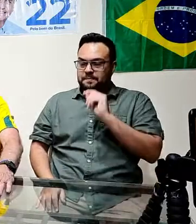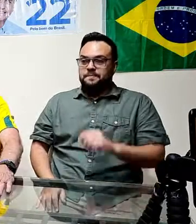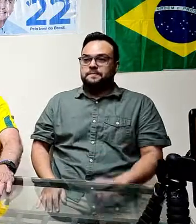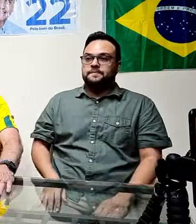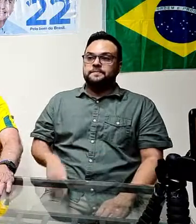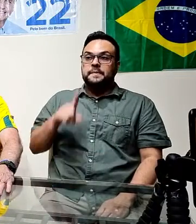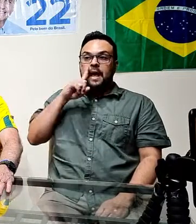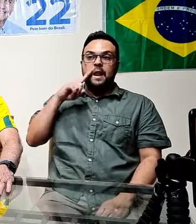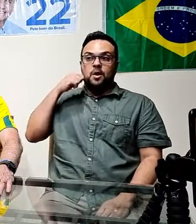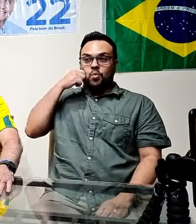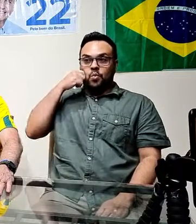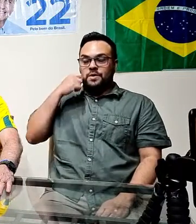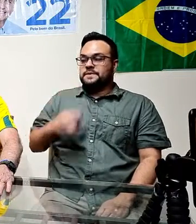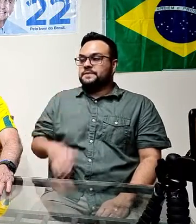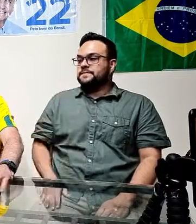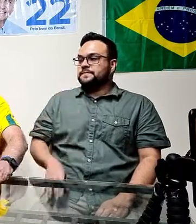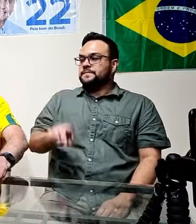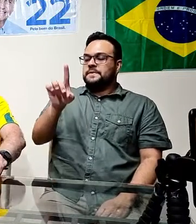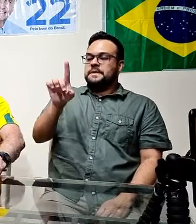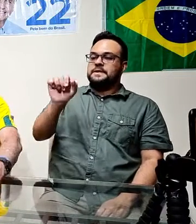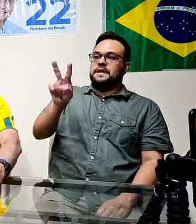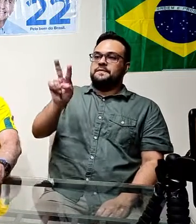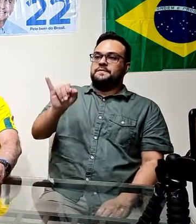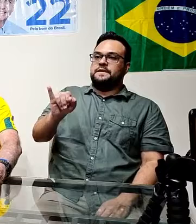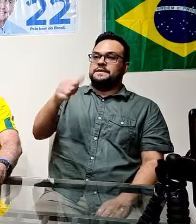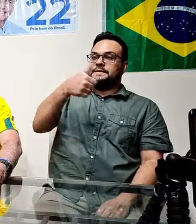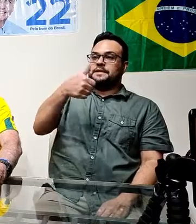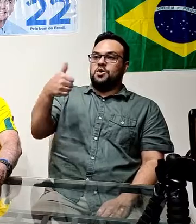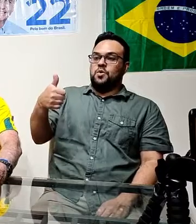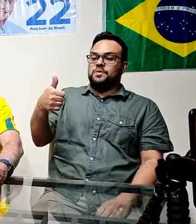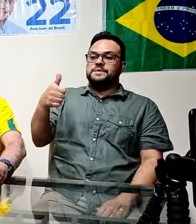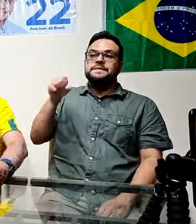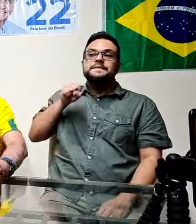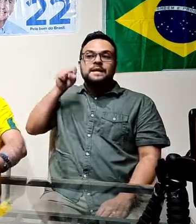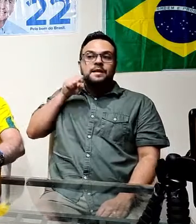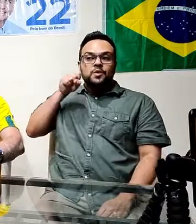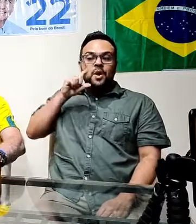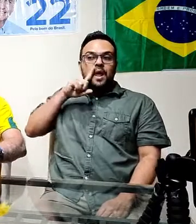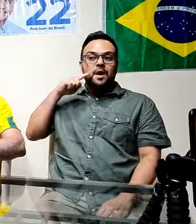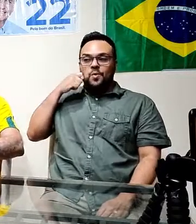Alagoas, Davi, 111, senador, Alagoas.